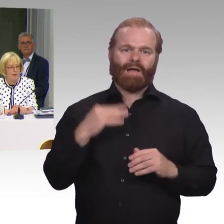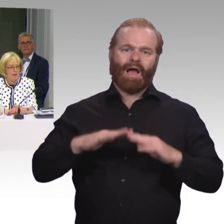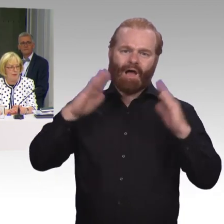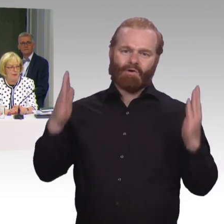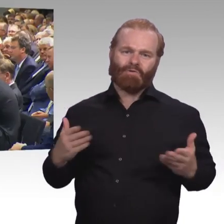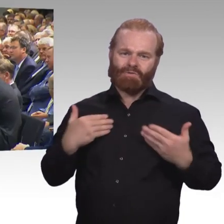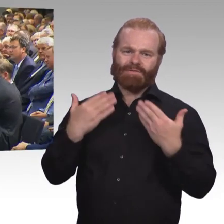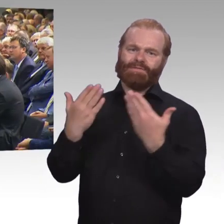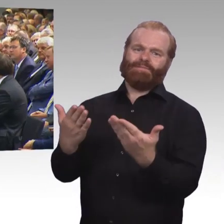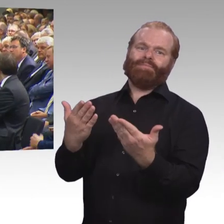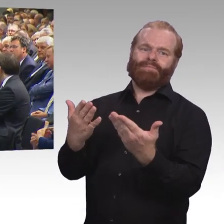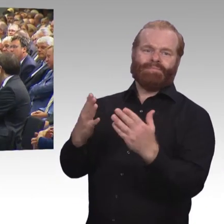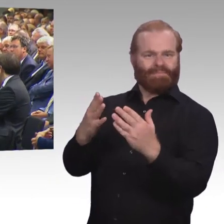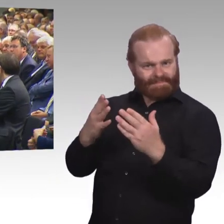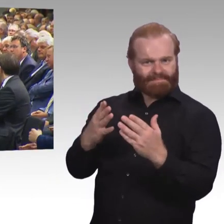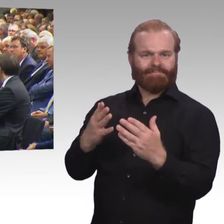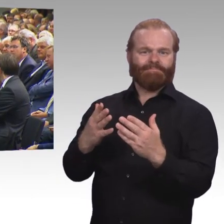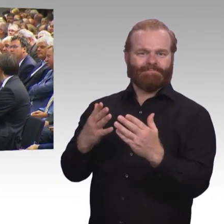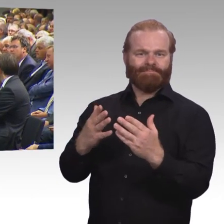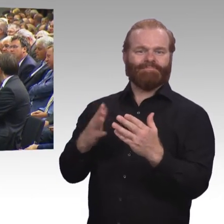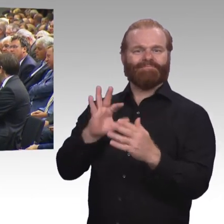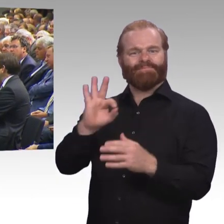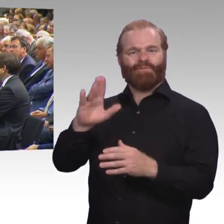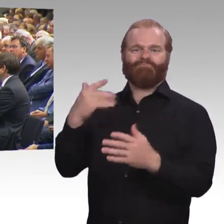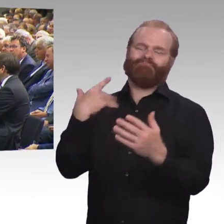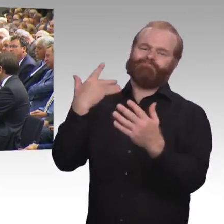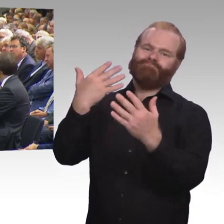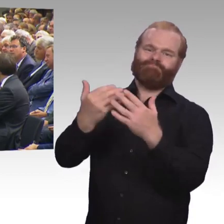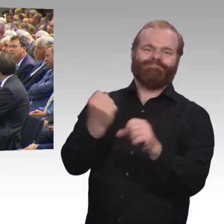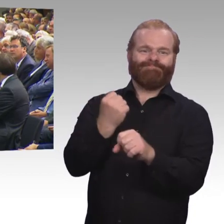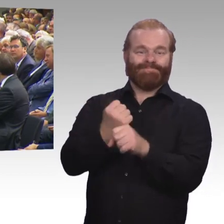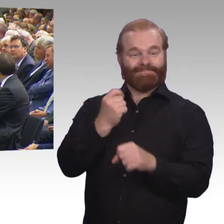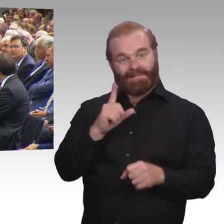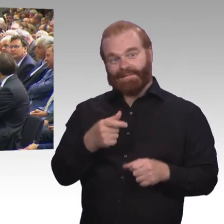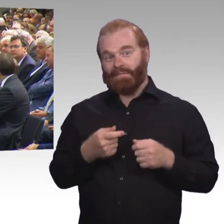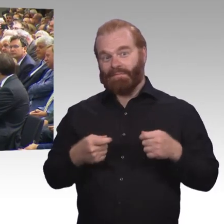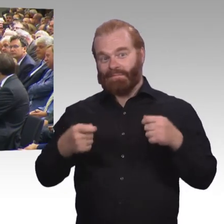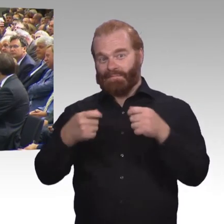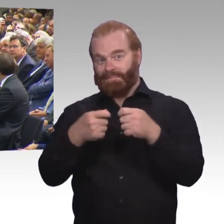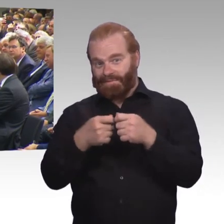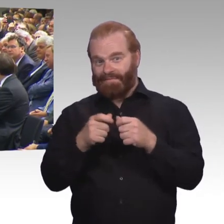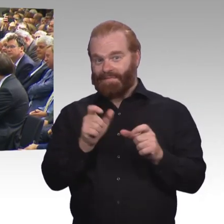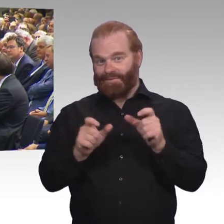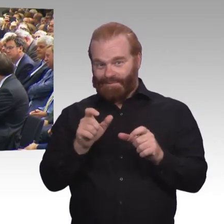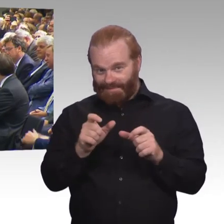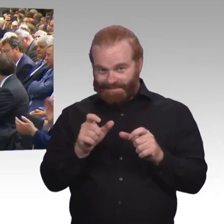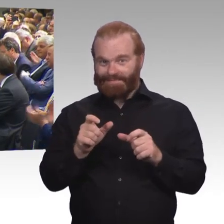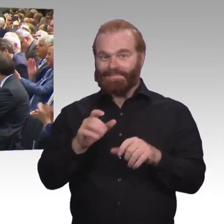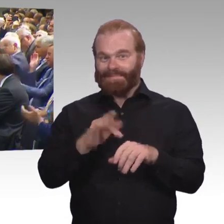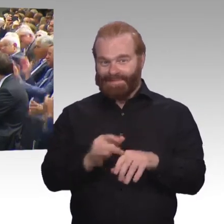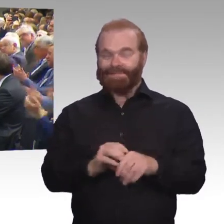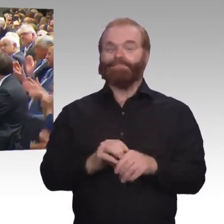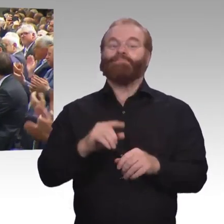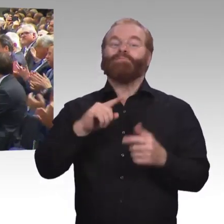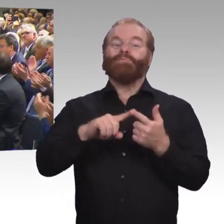als Mitglied der Bundesregierung. Wir alle wünschen Ihnen für Ihre neue, so wichtige Aufgabe für unser Europa alles Gute, viel